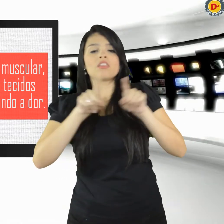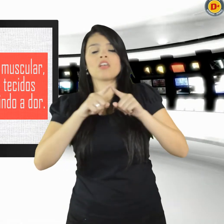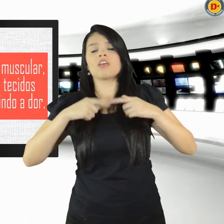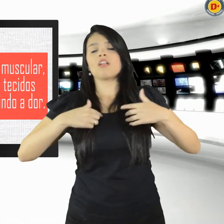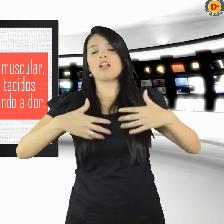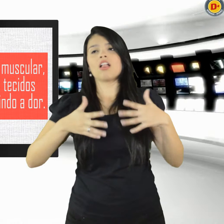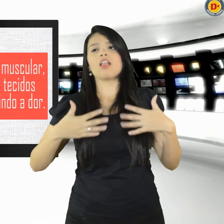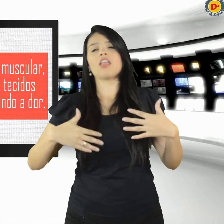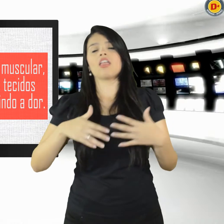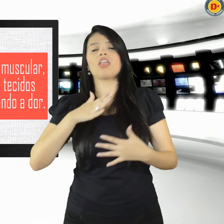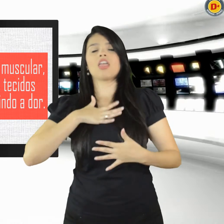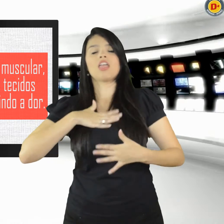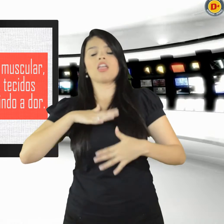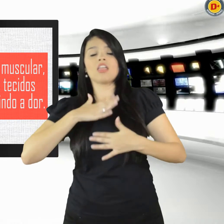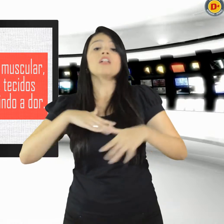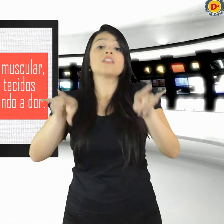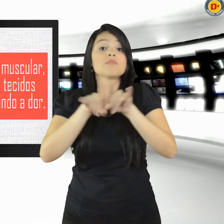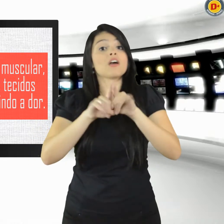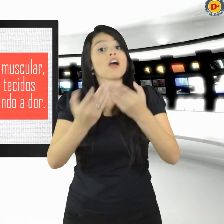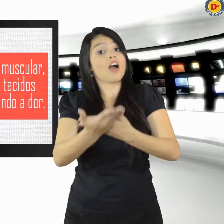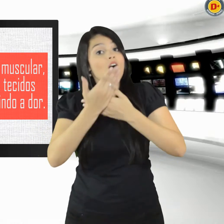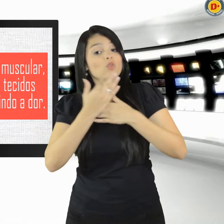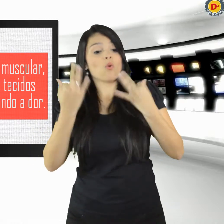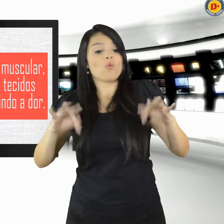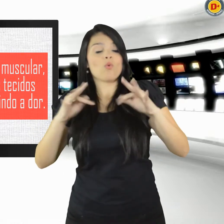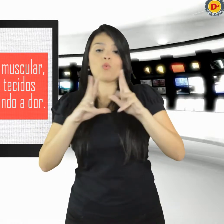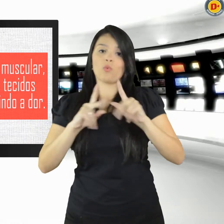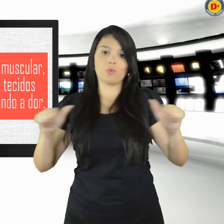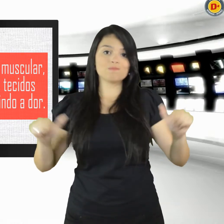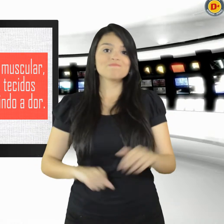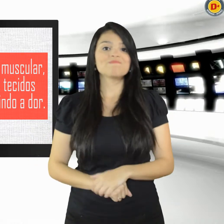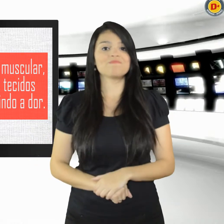e alguns casos reduzindo a dor as contra-indicações